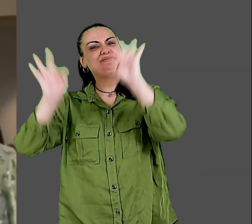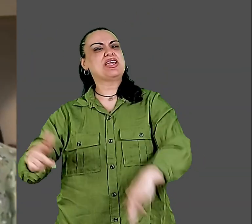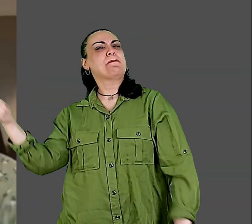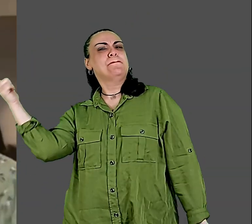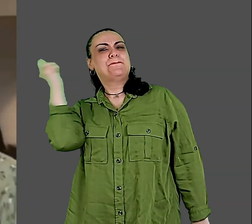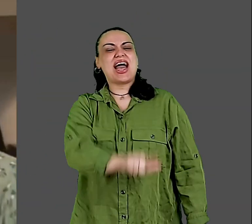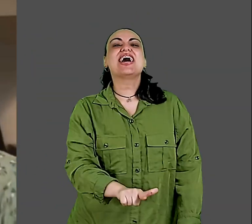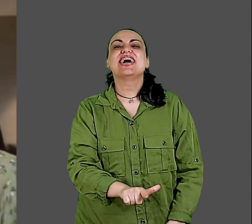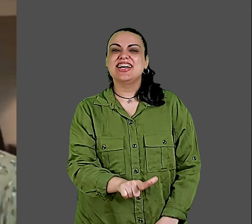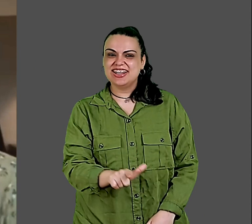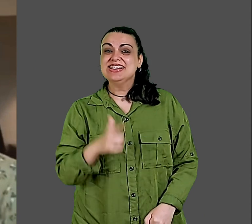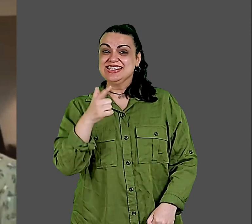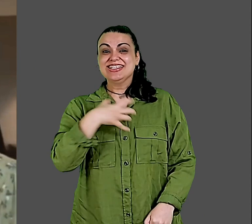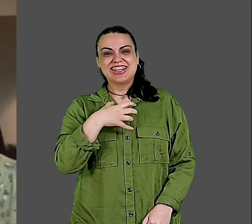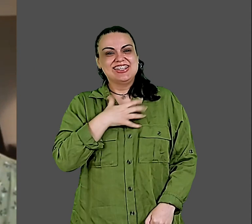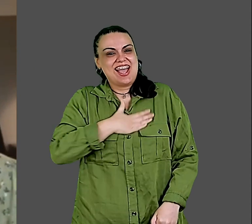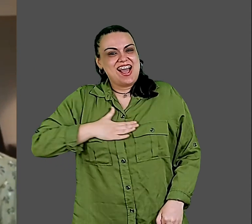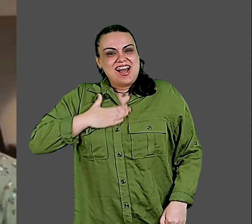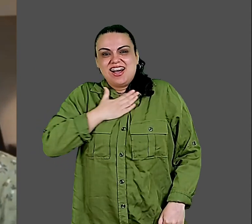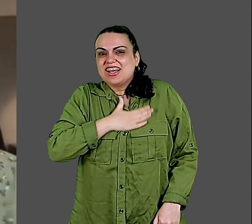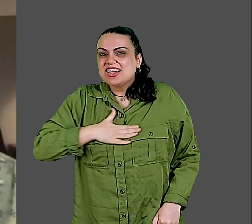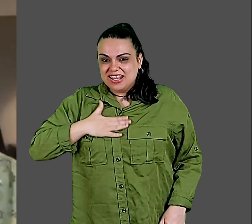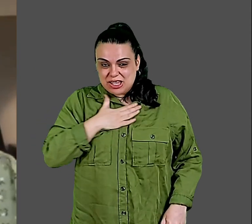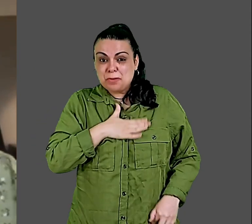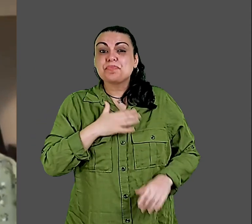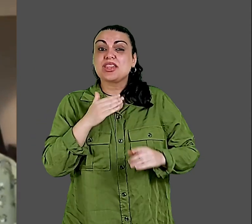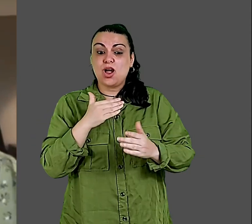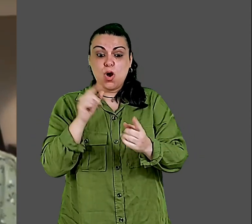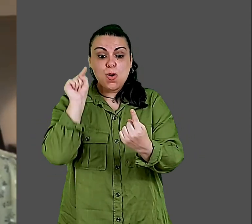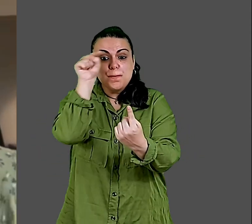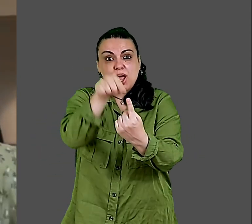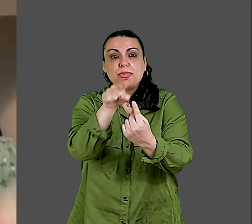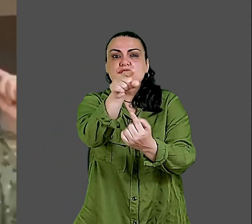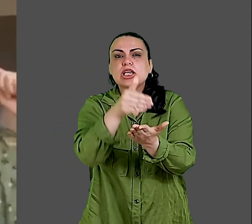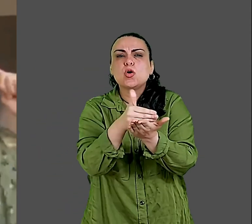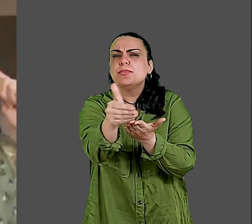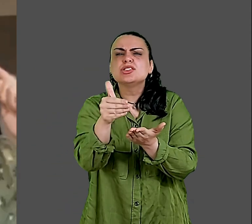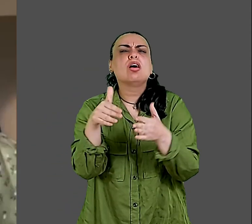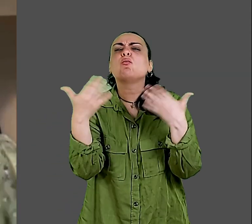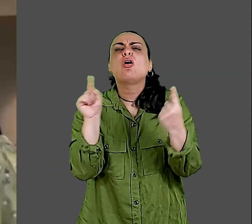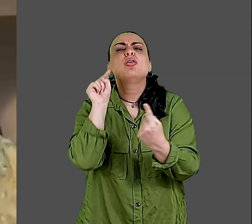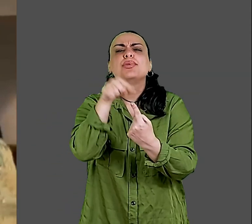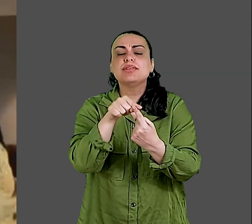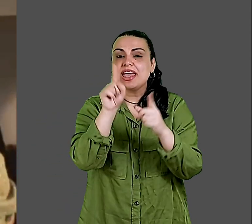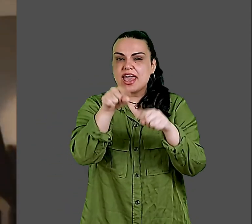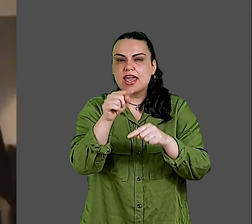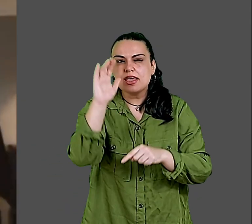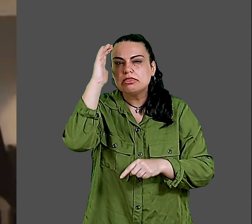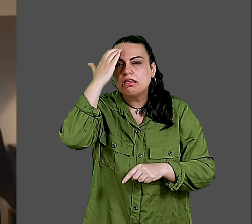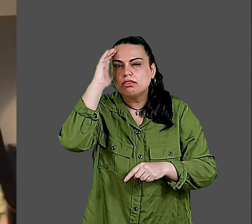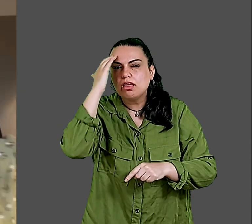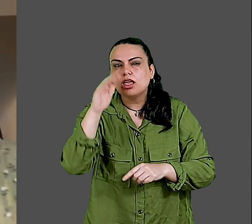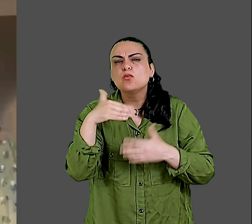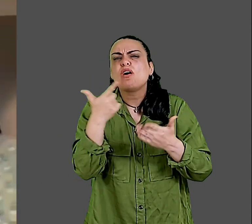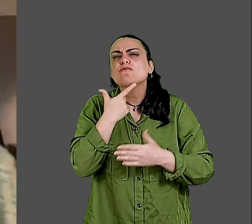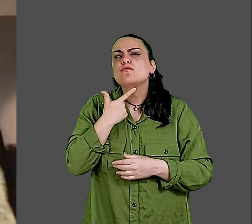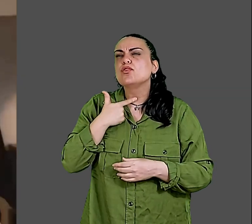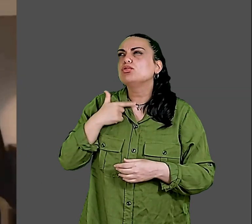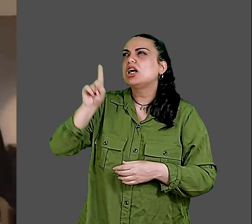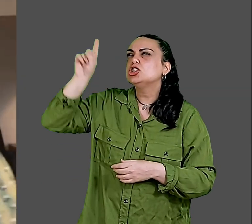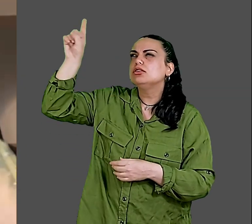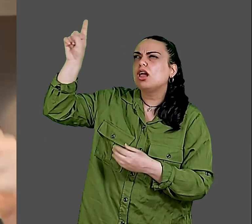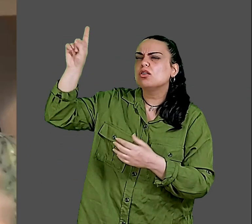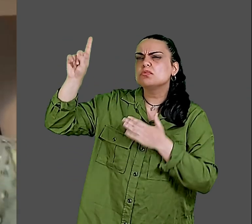o propósito pelo qual você começou. O propósito de começar a compreender qual é a vontade de Deus para a sua vida, de